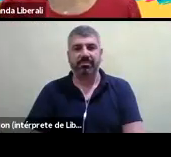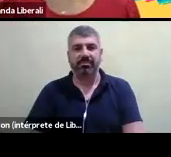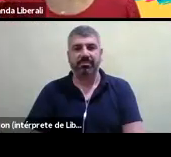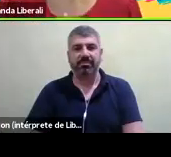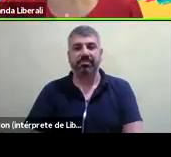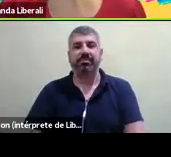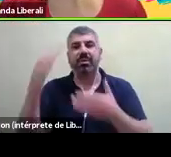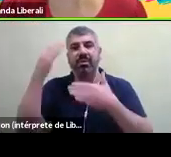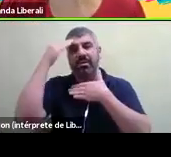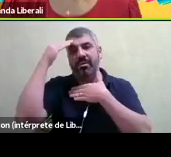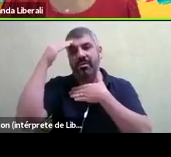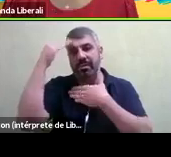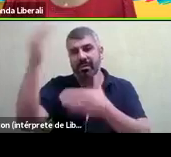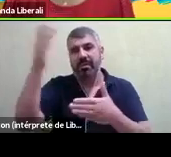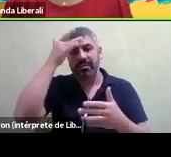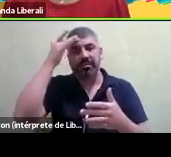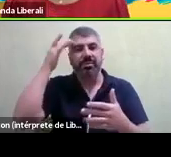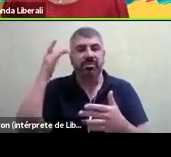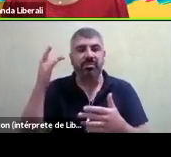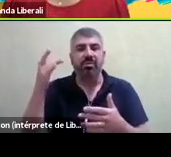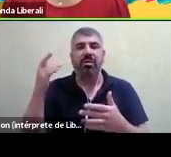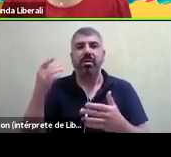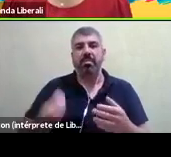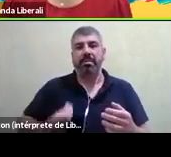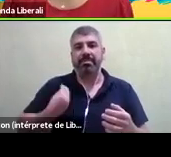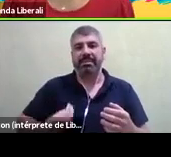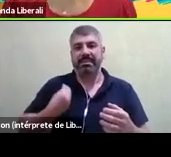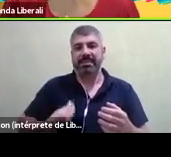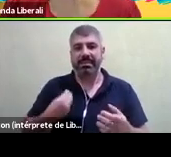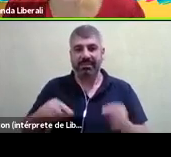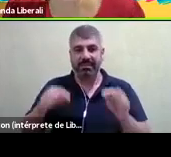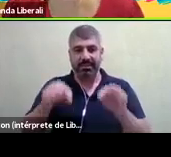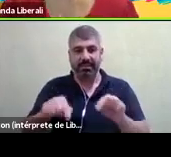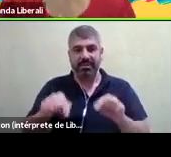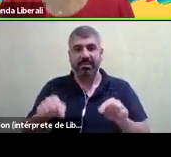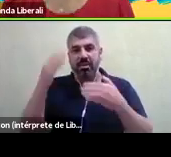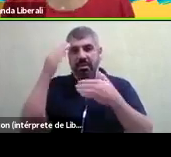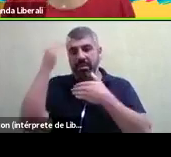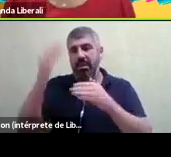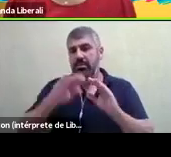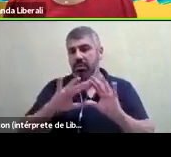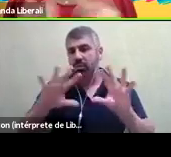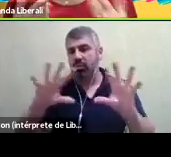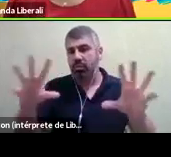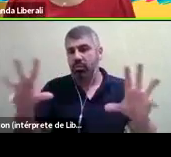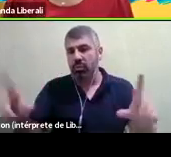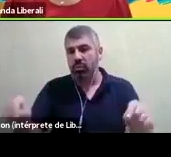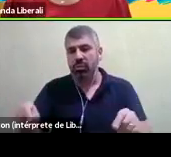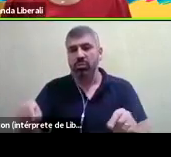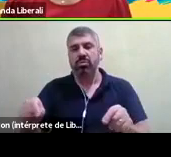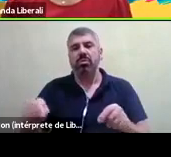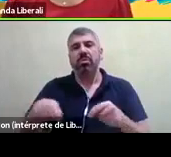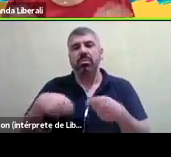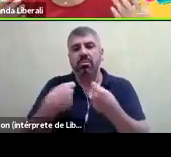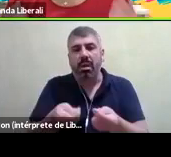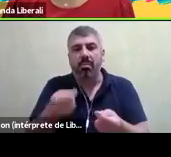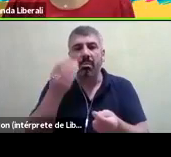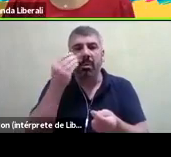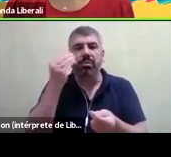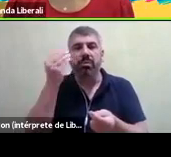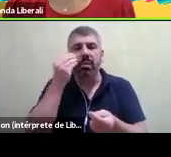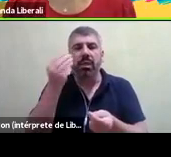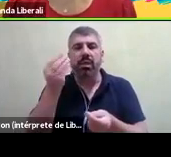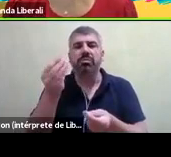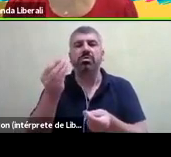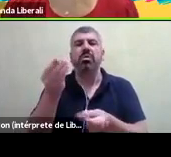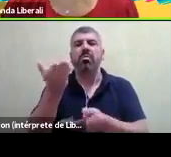Muito obrigada, pessoal, pela presença aqui. Muito obrigada a todos que vêm dando a gente a oportunidade de